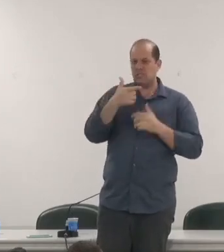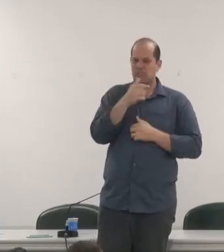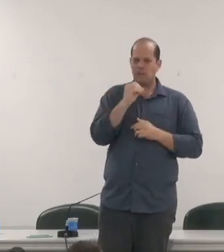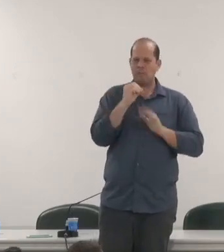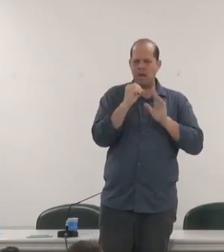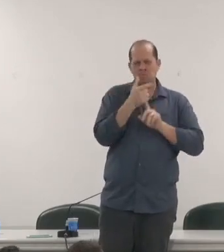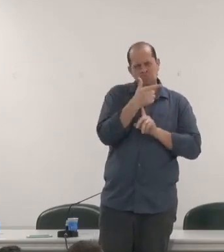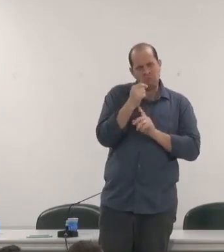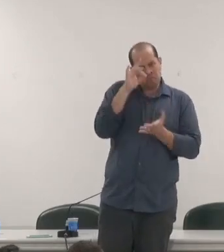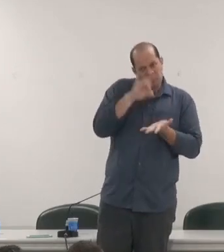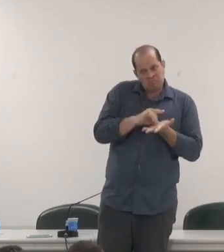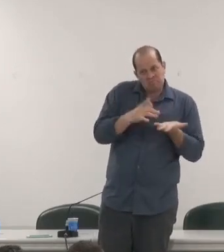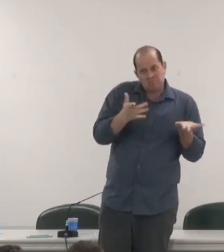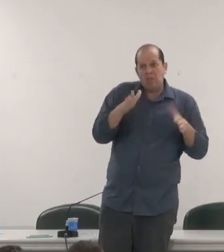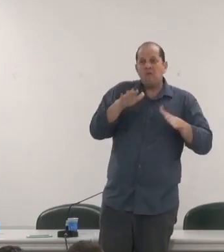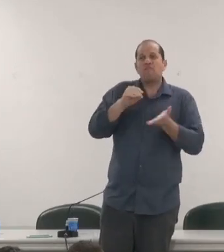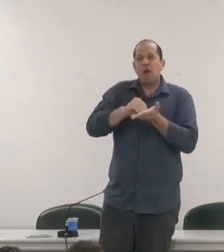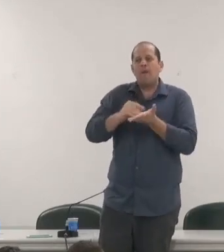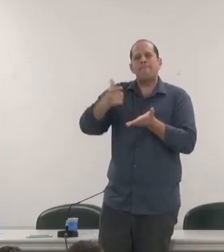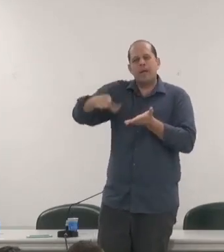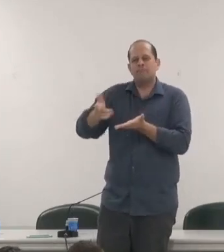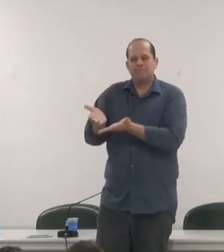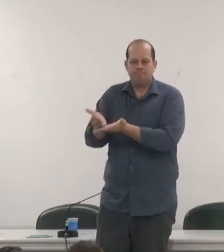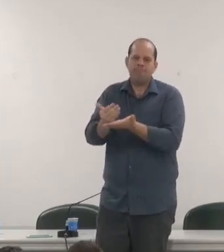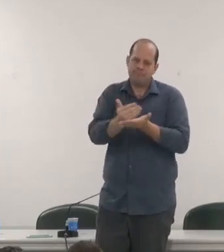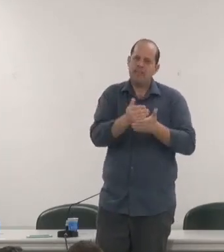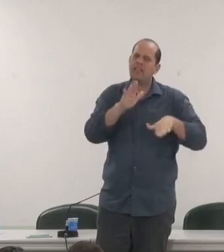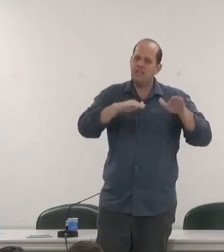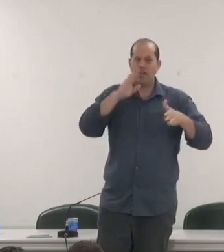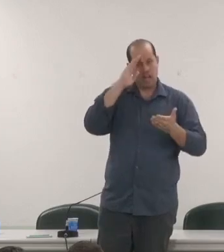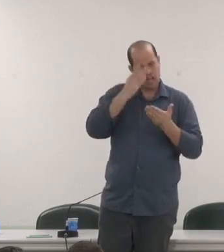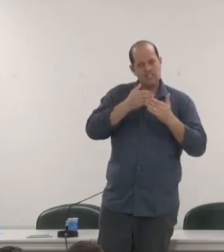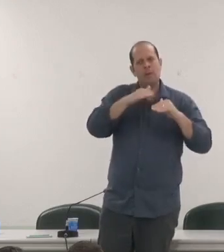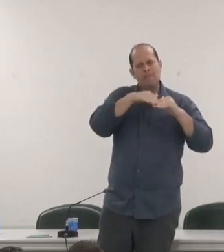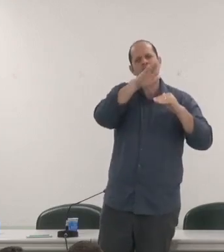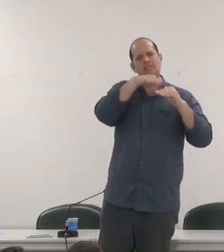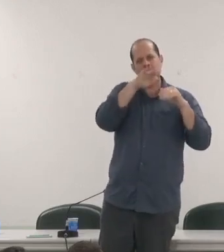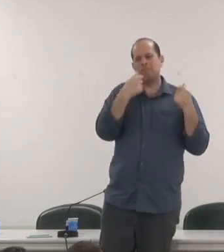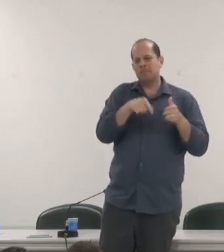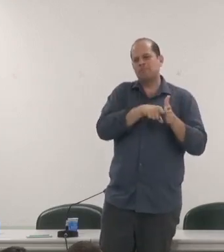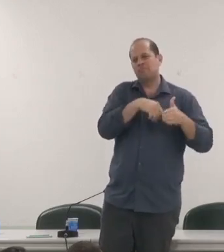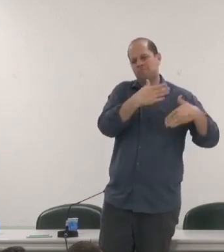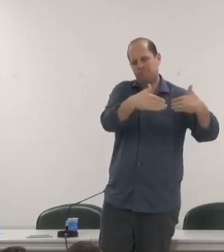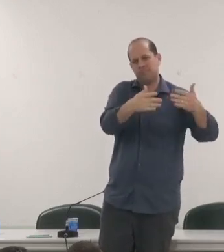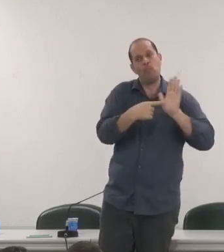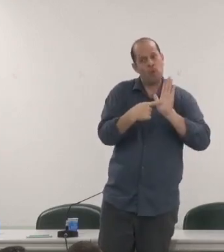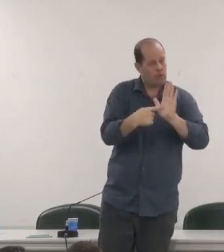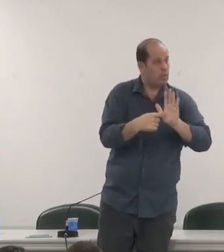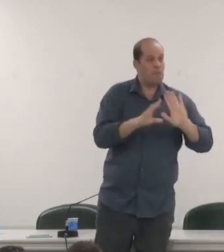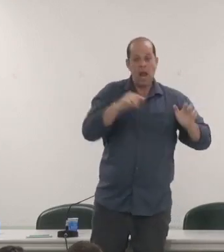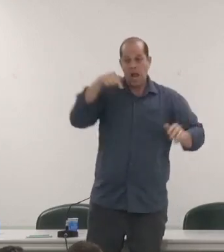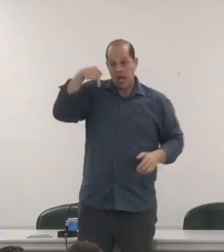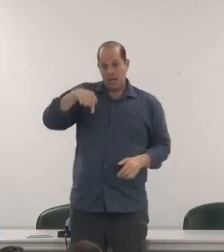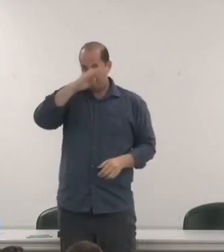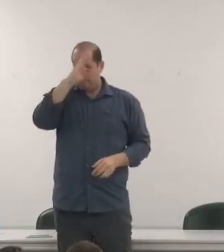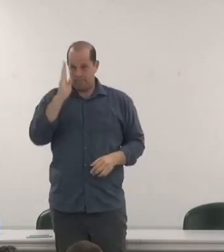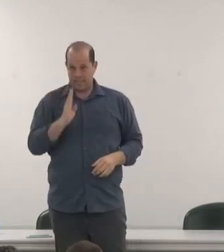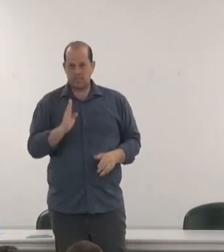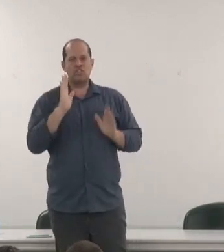E, em questão de línguas de sinais, a gente tem por volta de 200. Existem mais, possivelmente, mas é o que a gente tem registrado,